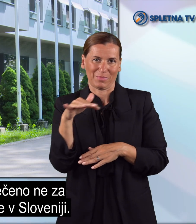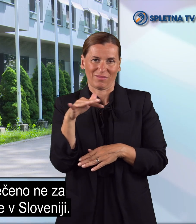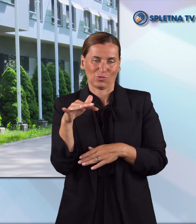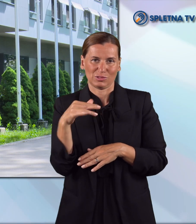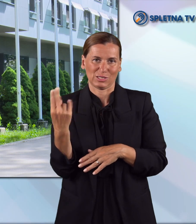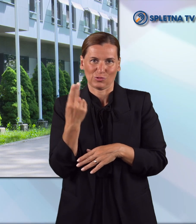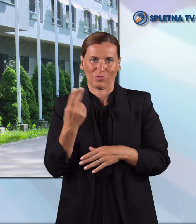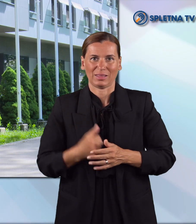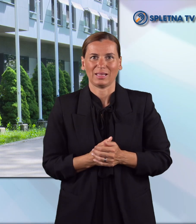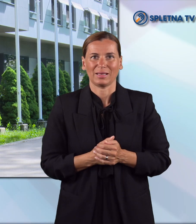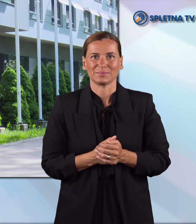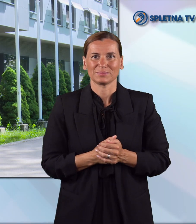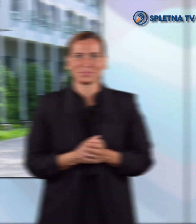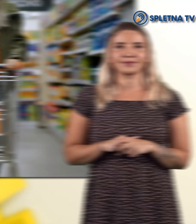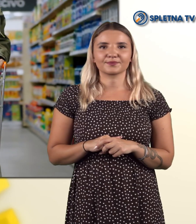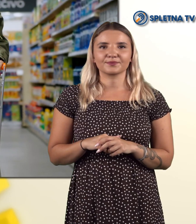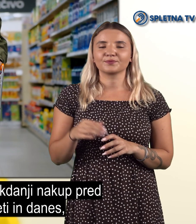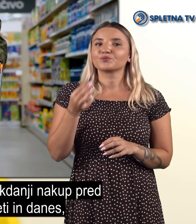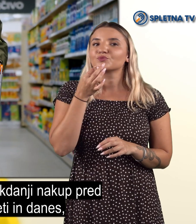Ne?